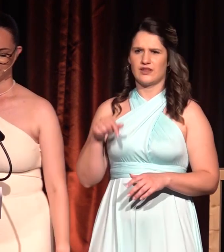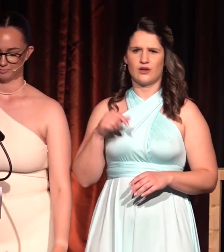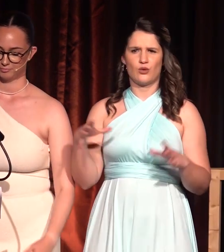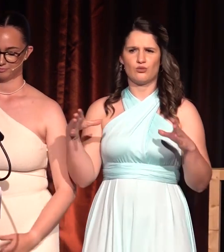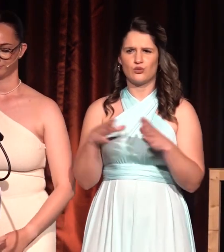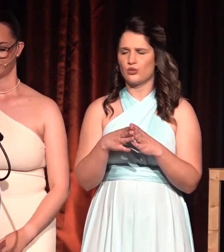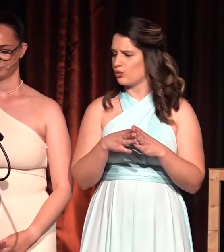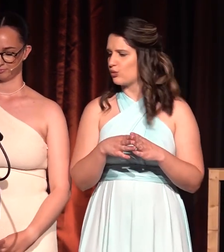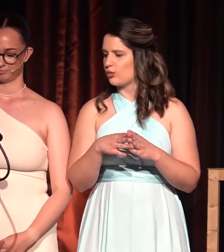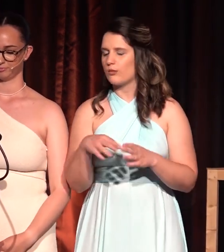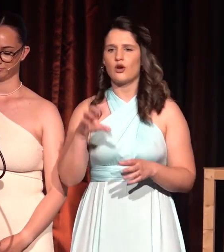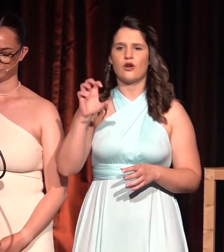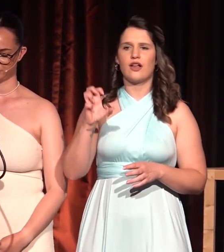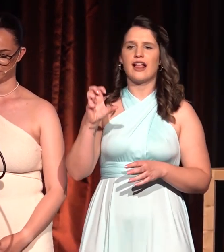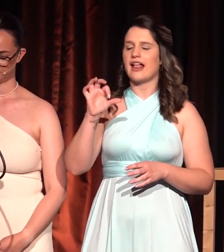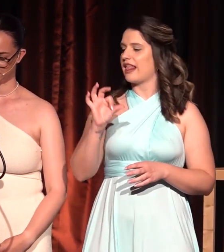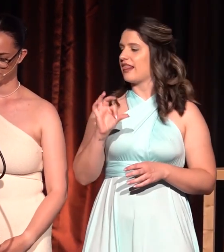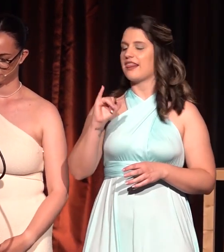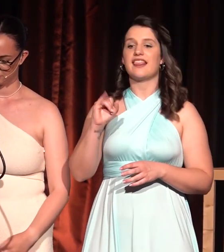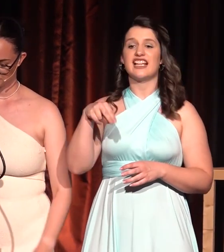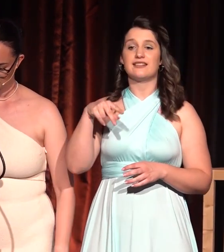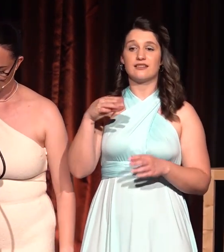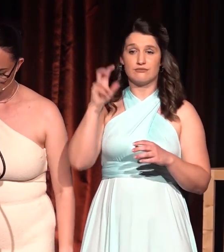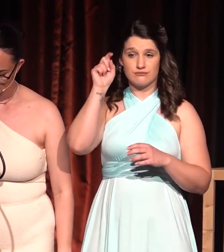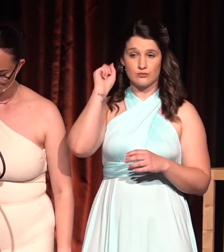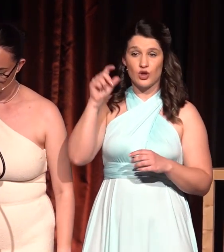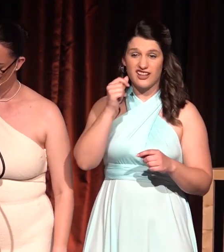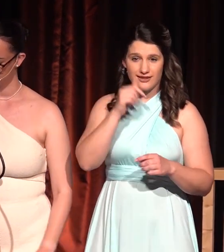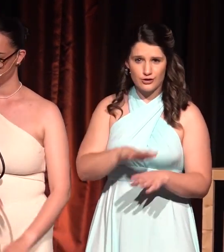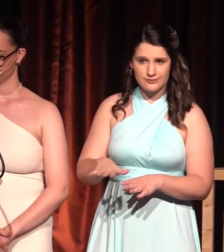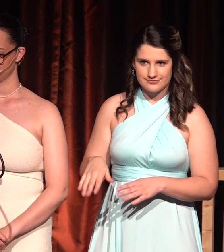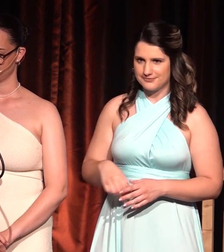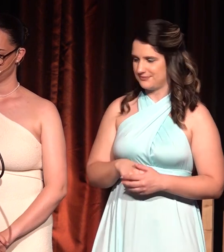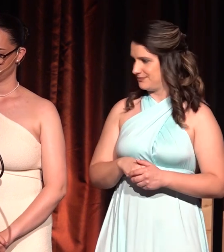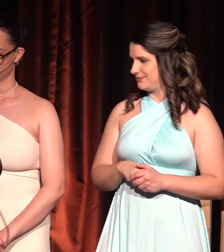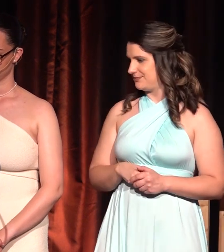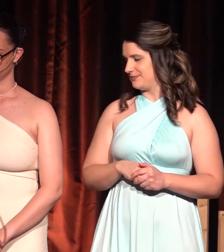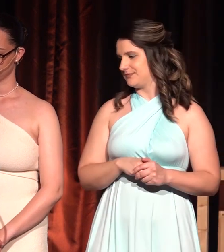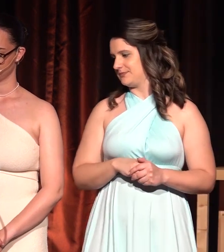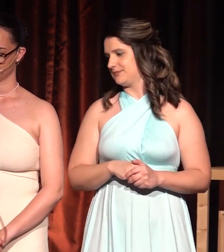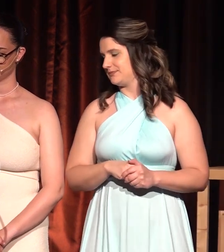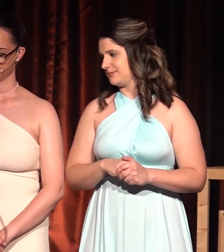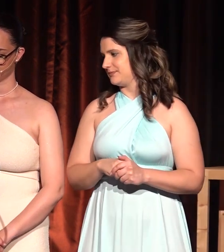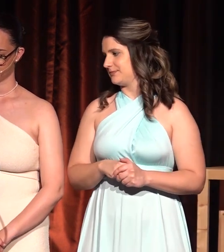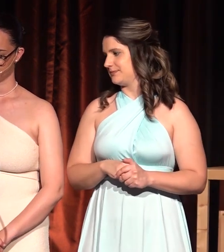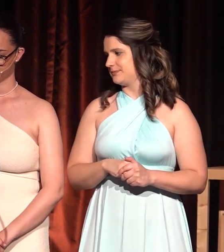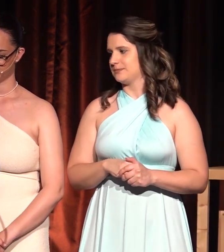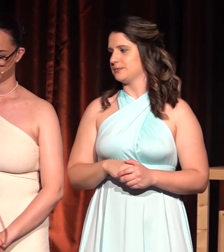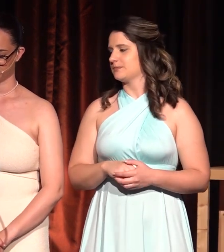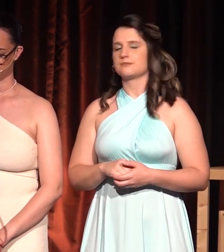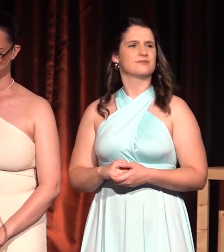Cicle formatiu de grau superior d'educació infantil. Tutora Estefania Calabuig, amb l'alumnat D, Idoia